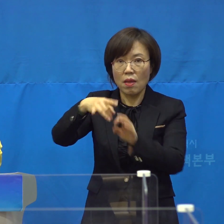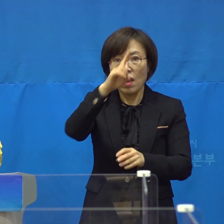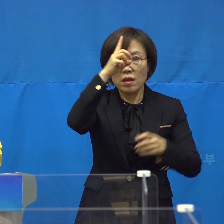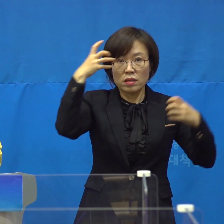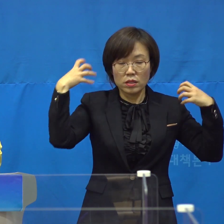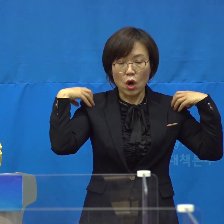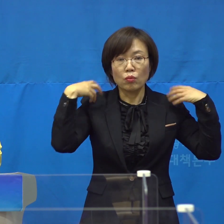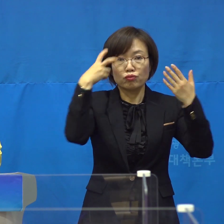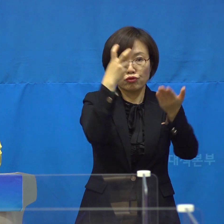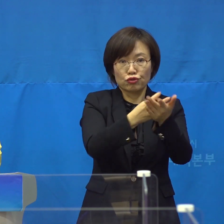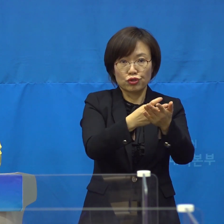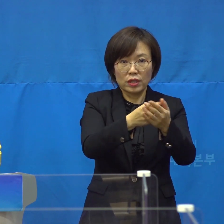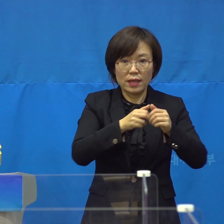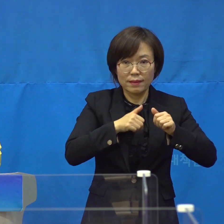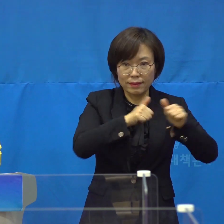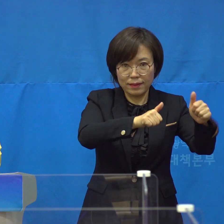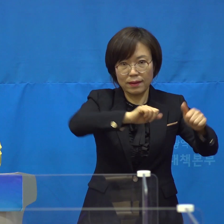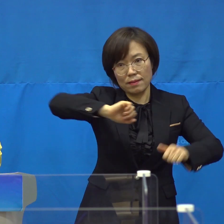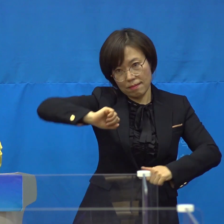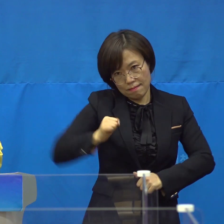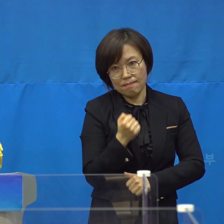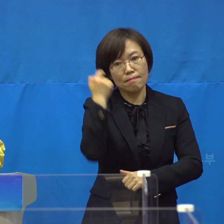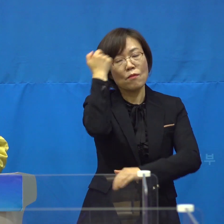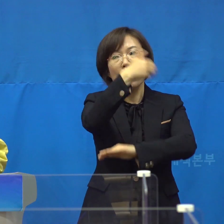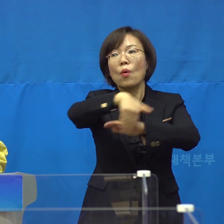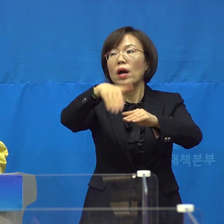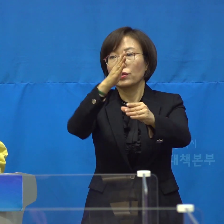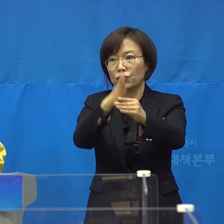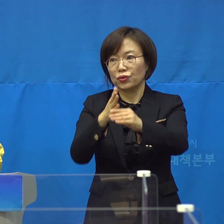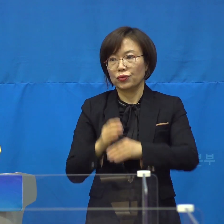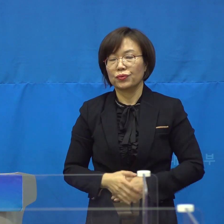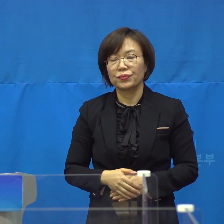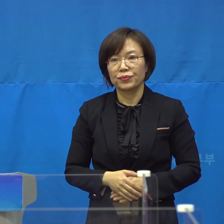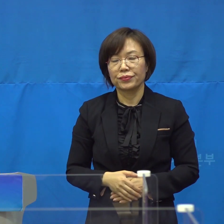지침에 맞춰서 우리 시도 시행할 그런 예정입니다.